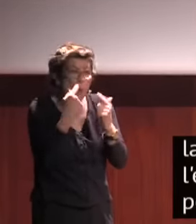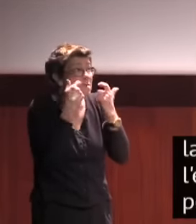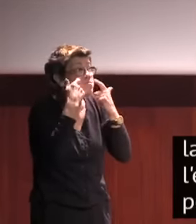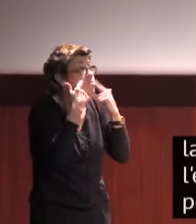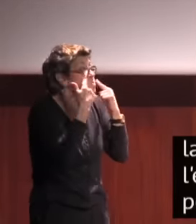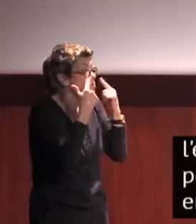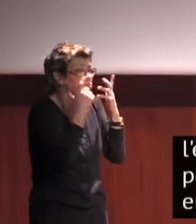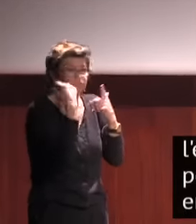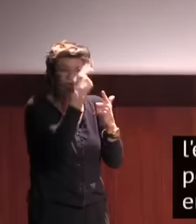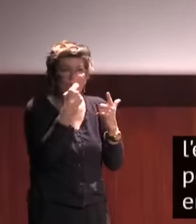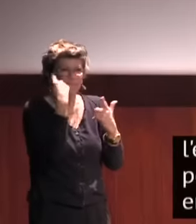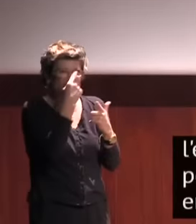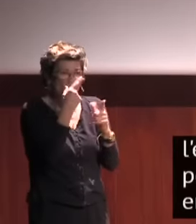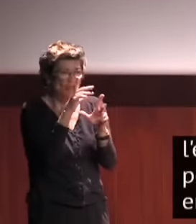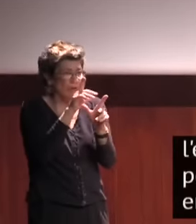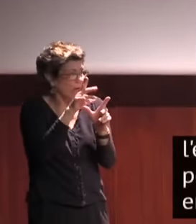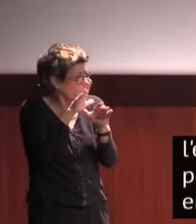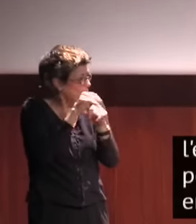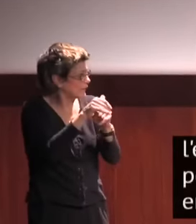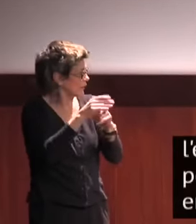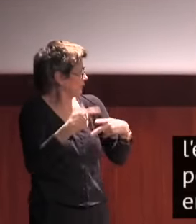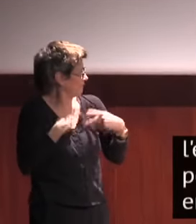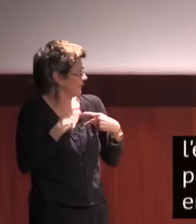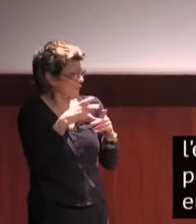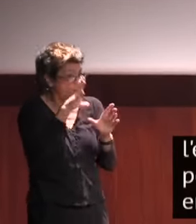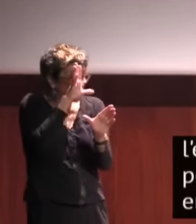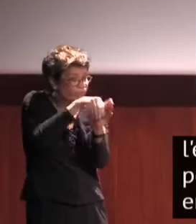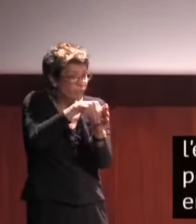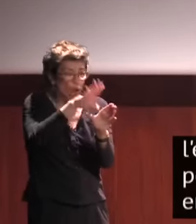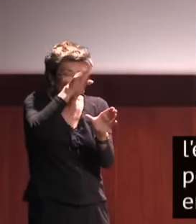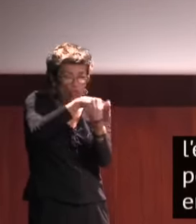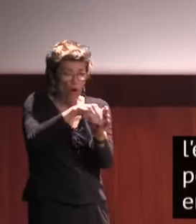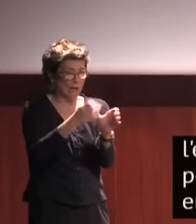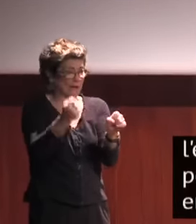corporellement, dans sa création.